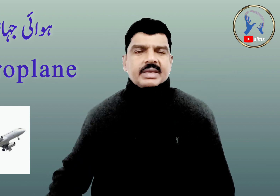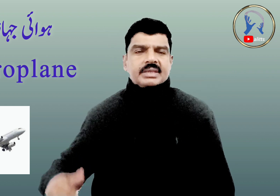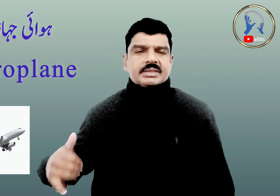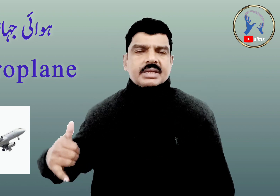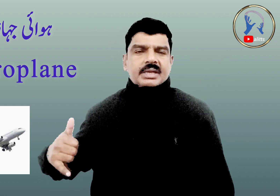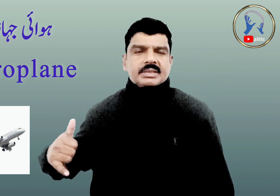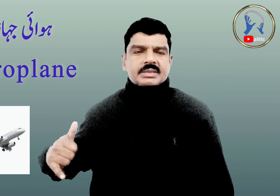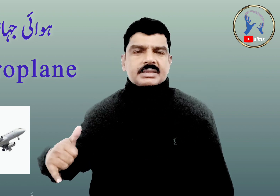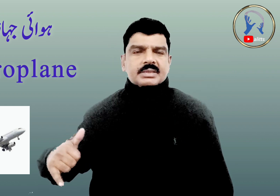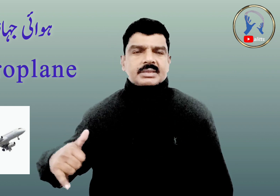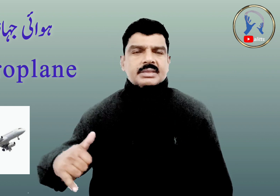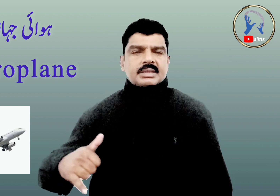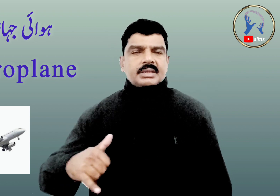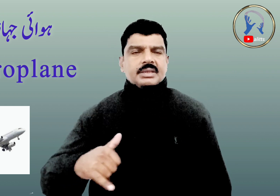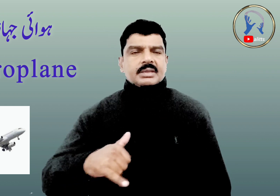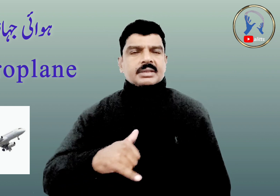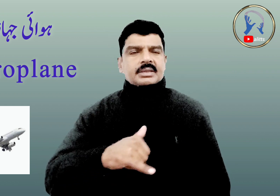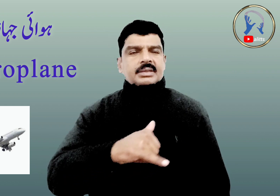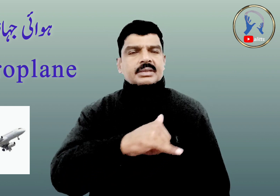हवाई जहाज,